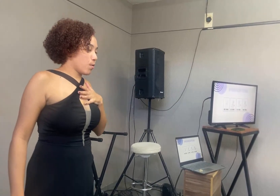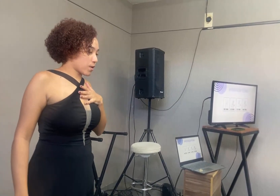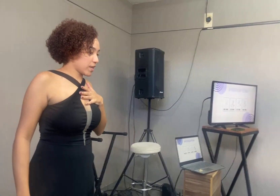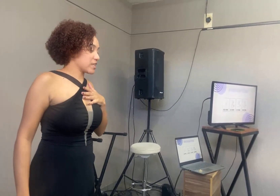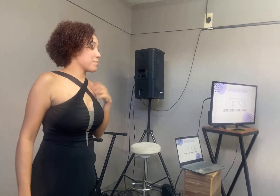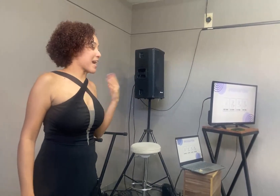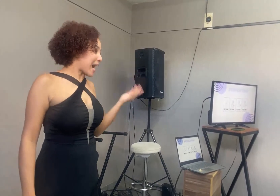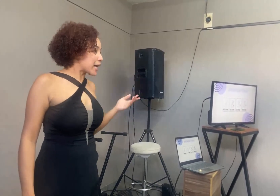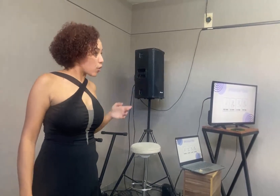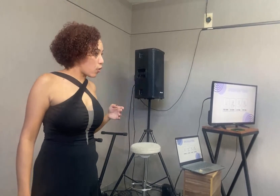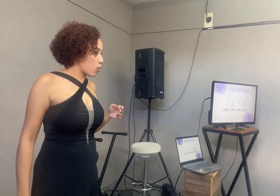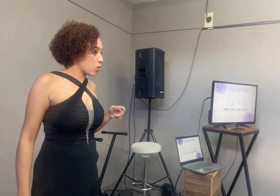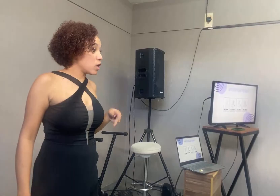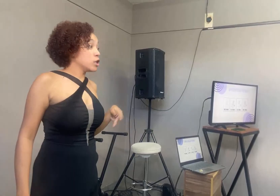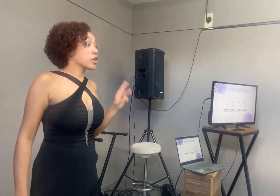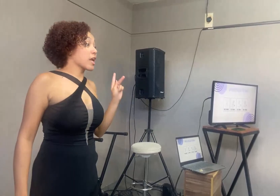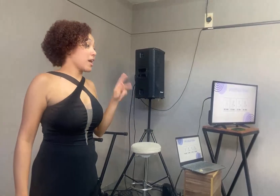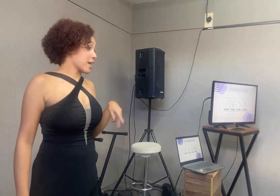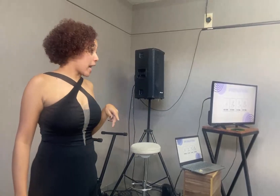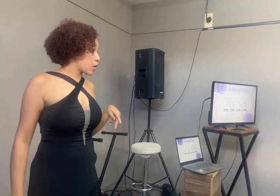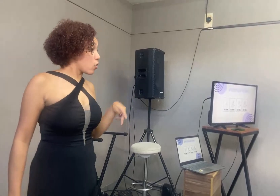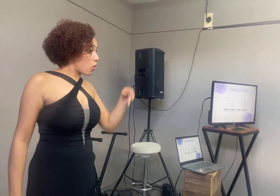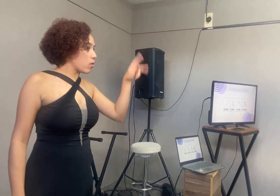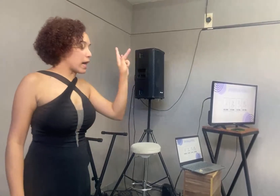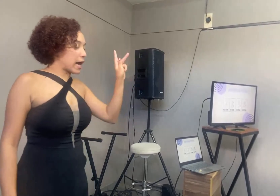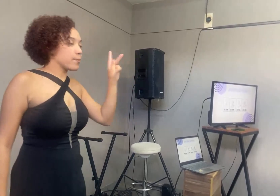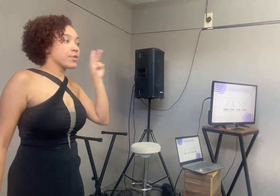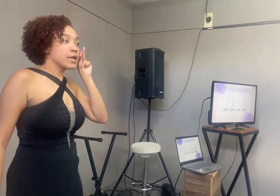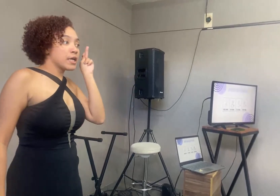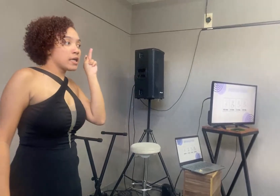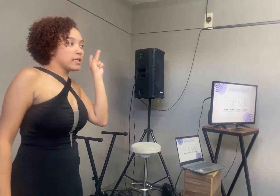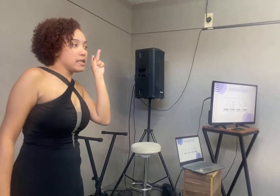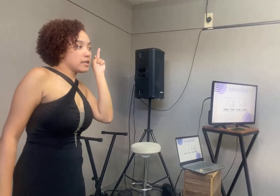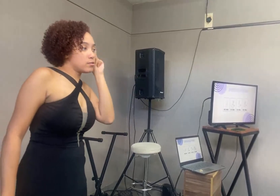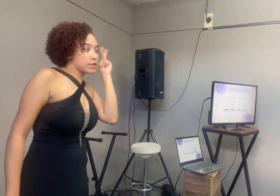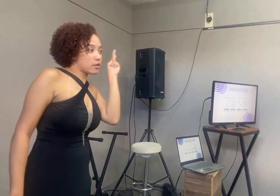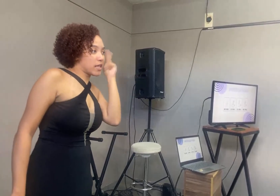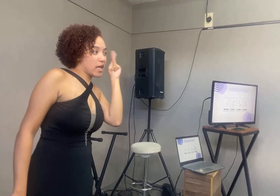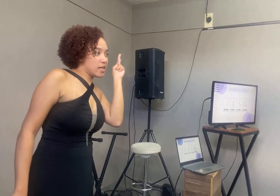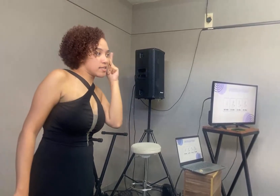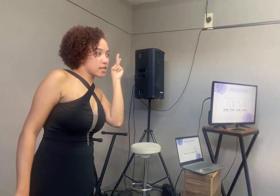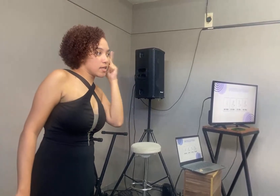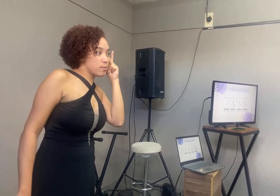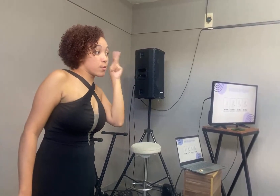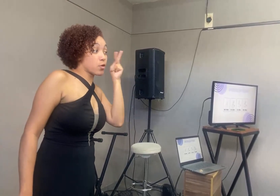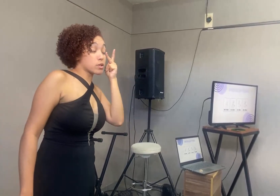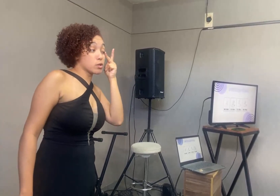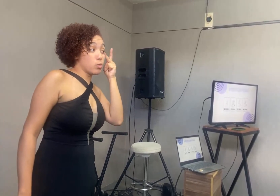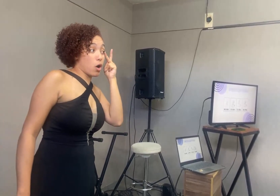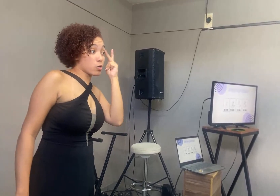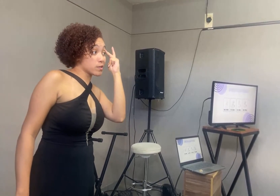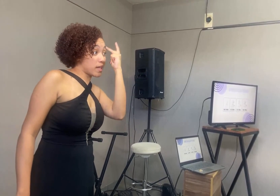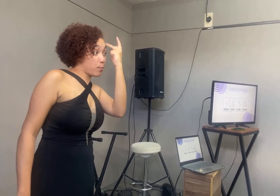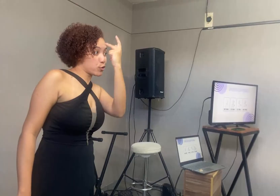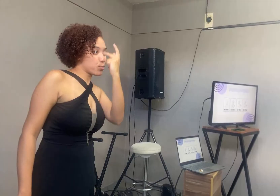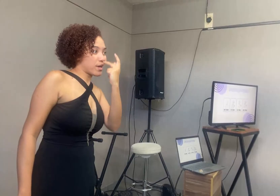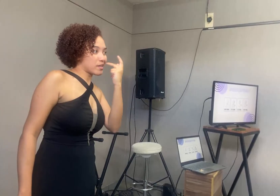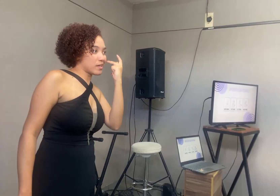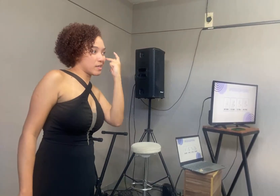colega que chama Carol, só que é Carol com K. E o sinal dela é esse aqui, por conta do óculos ela é muito